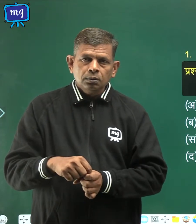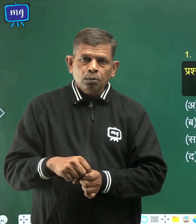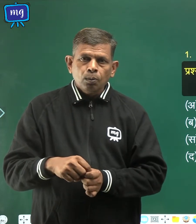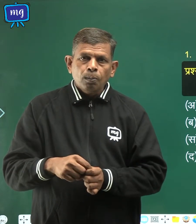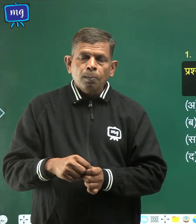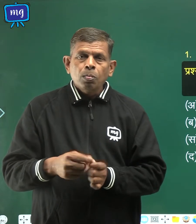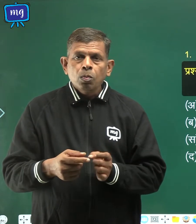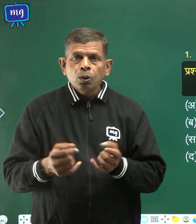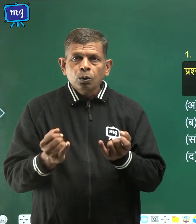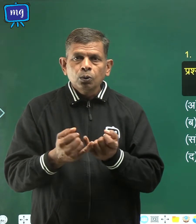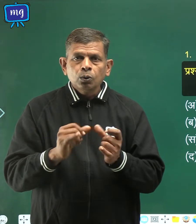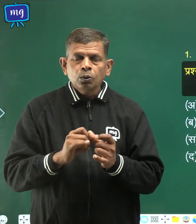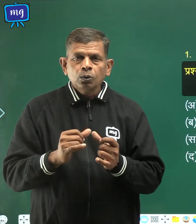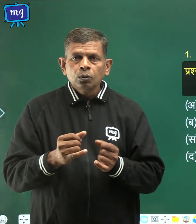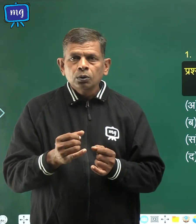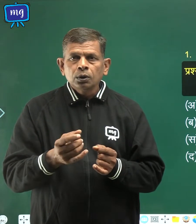तो इस प्रश्न का उत्तर है